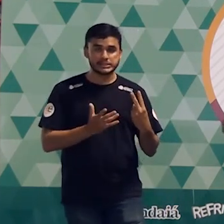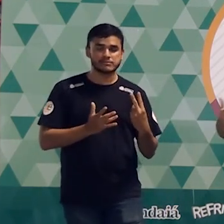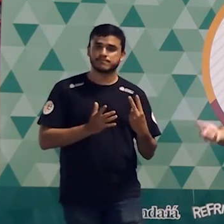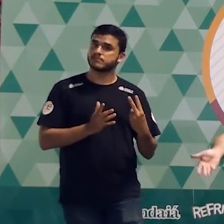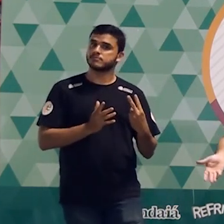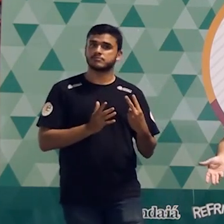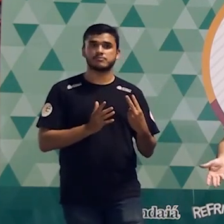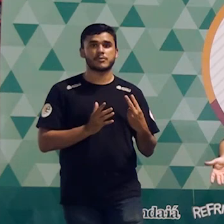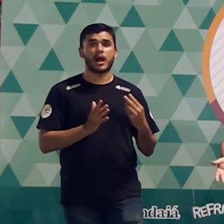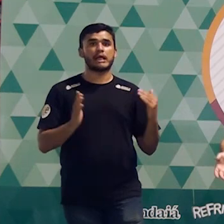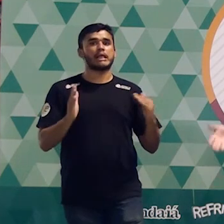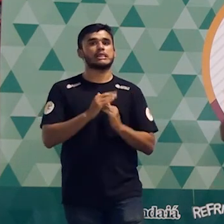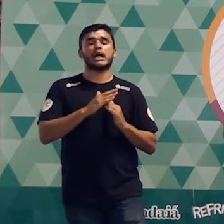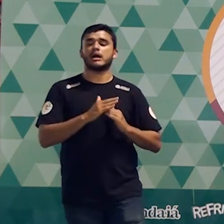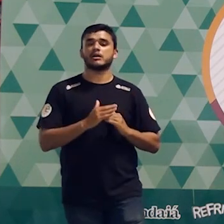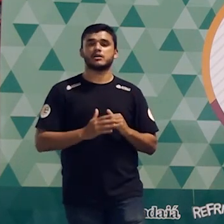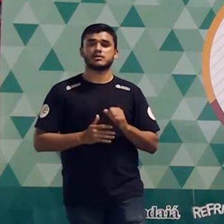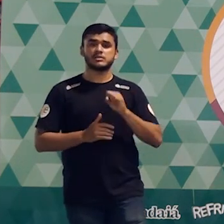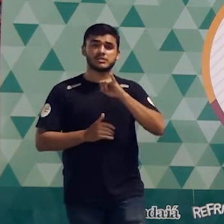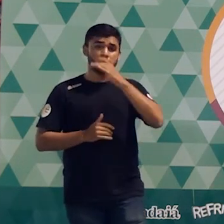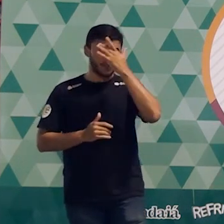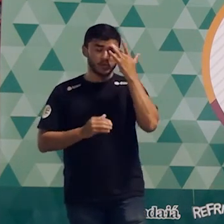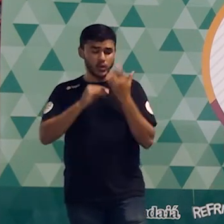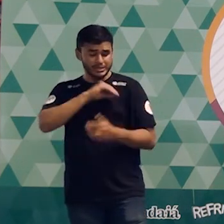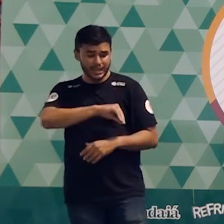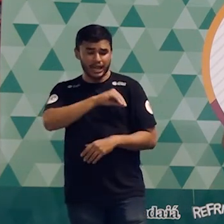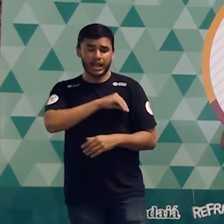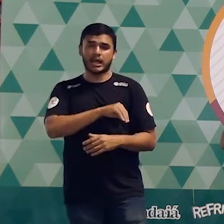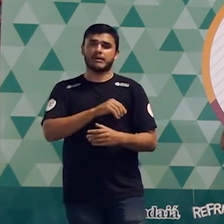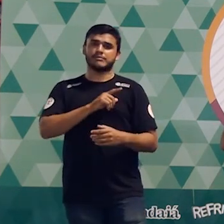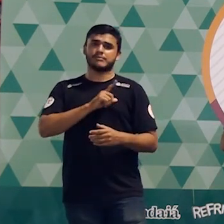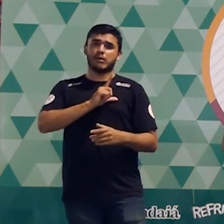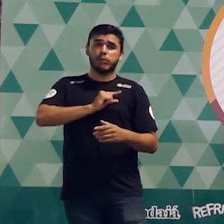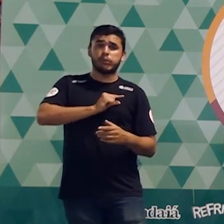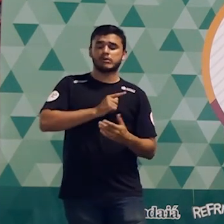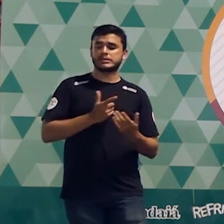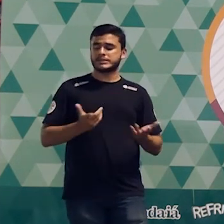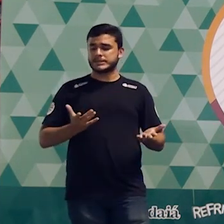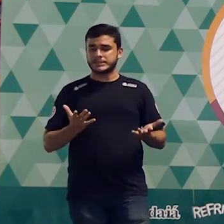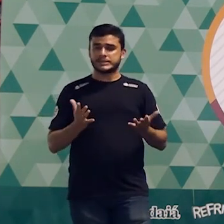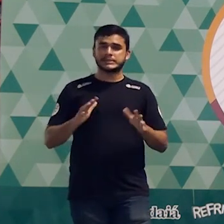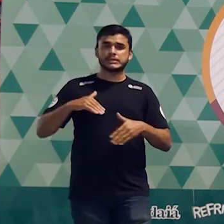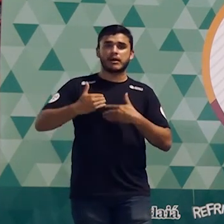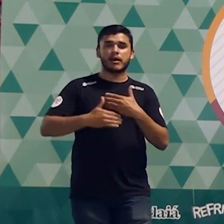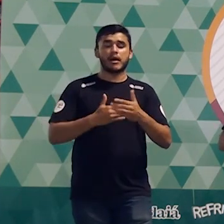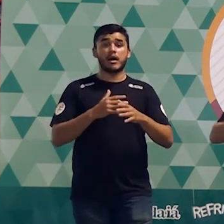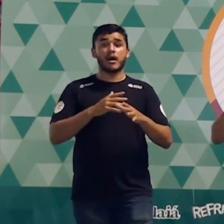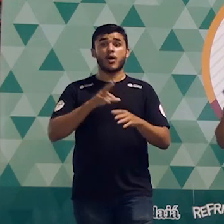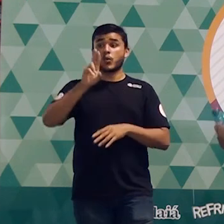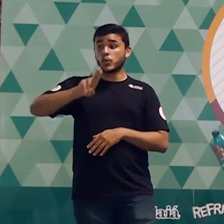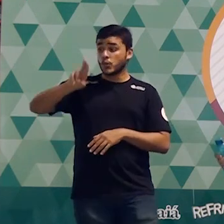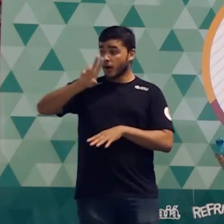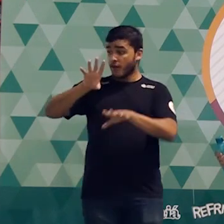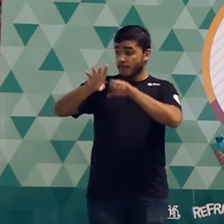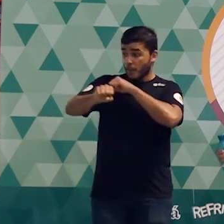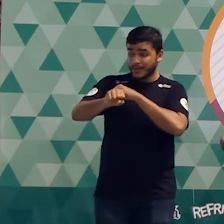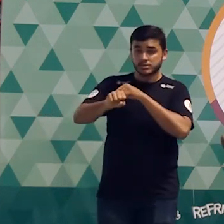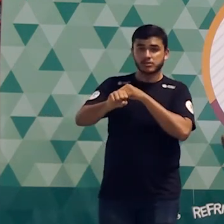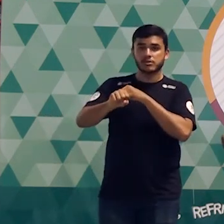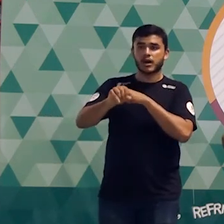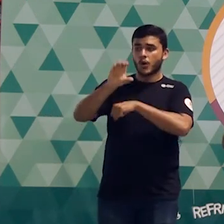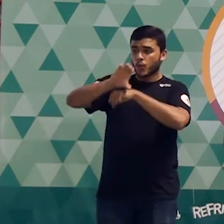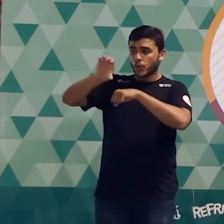entrar num trabalho desqualificado, vá ganhar pouco e tudo mais, você só vai ter qualificação depois de terminar a universidade ou no mínimo um curso